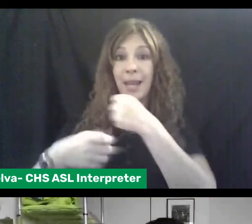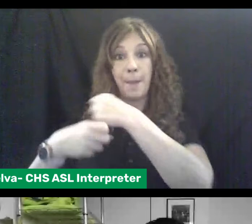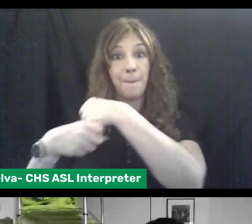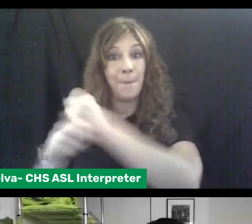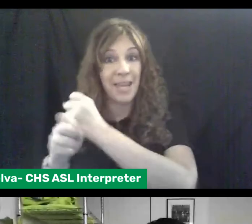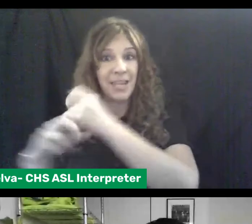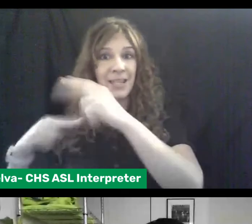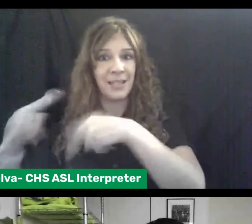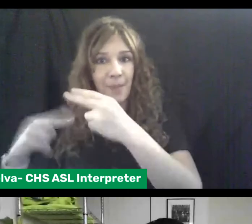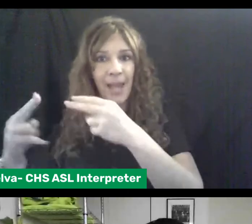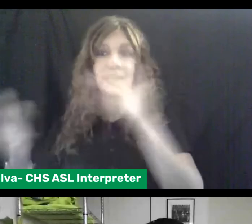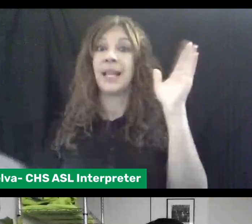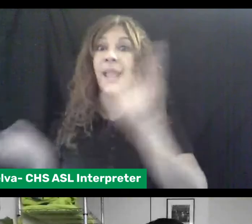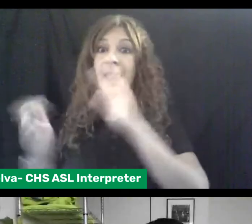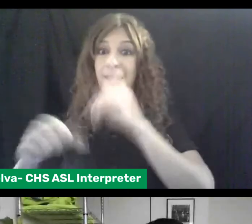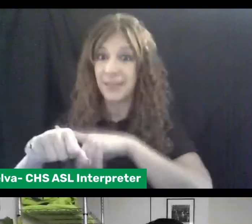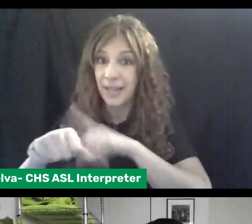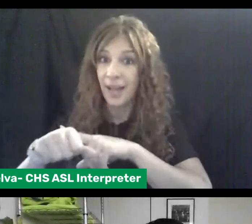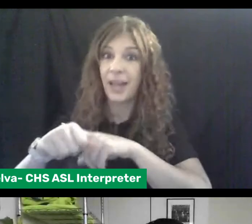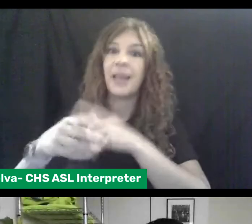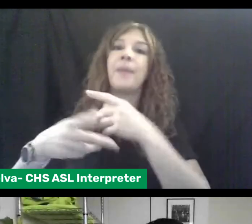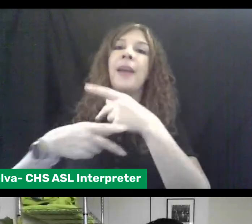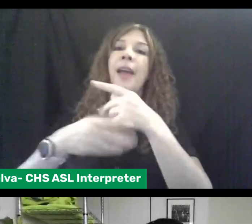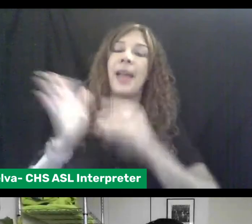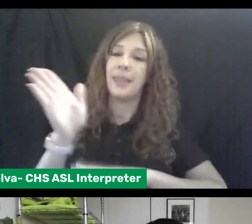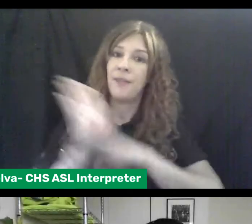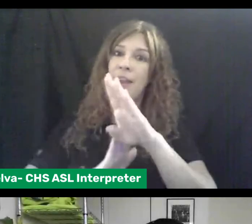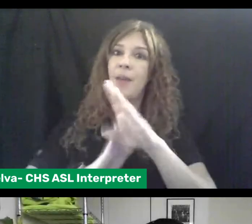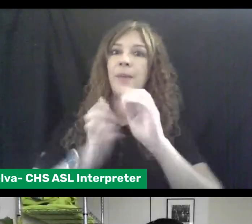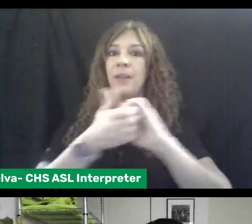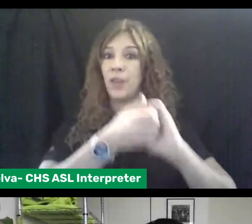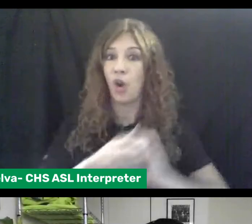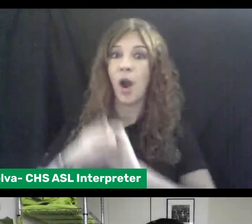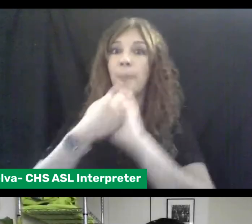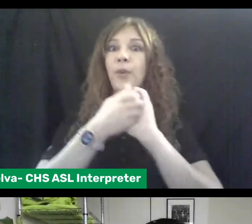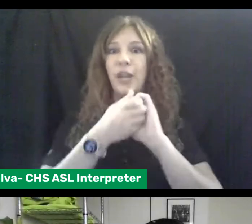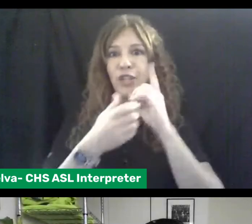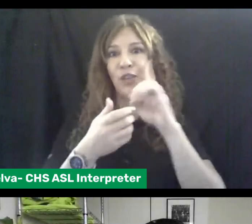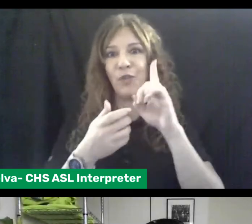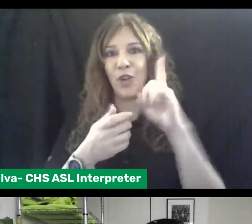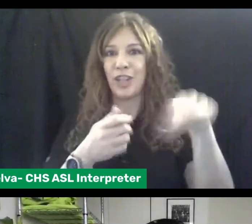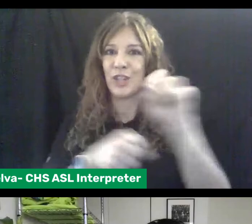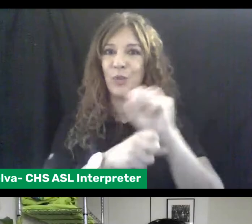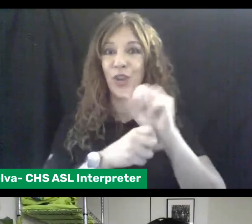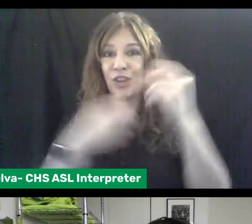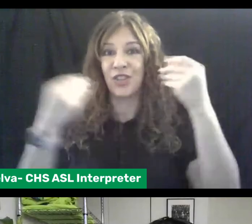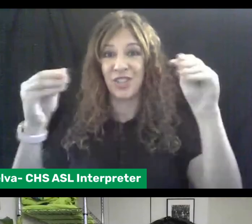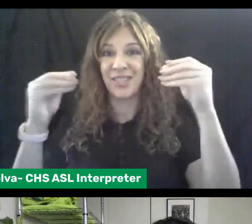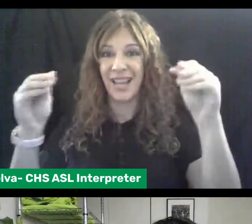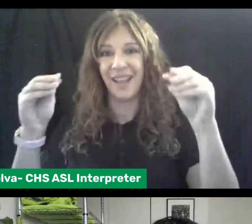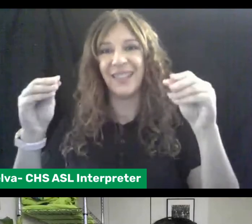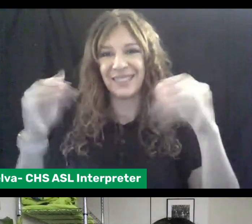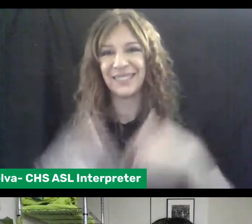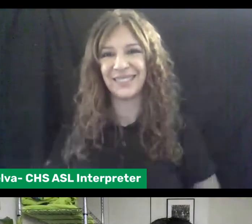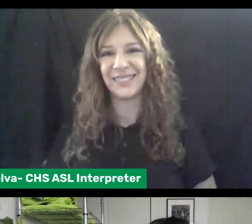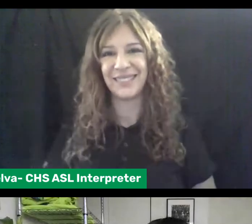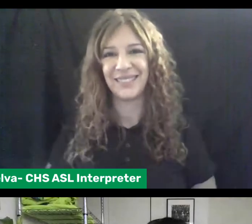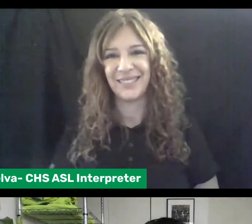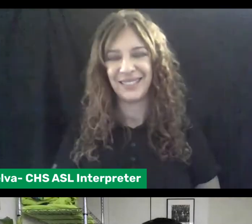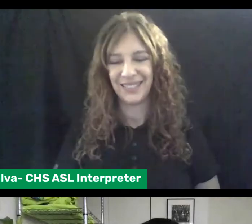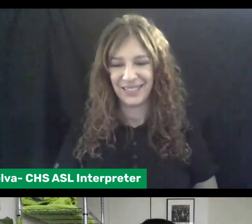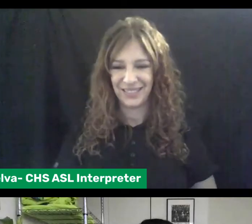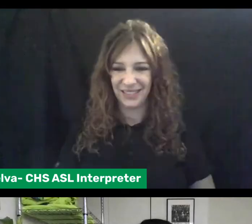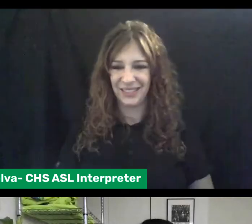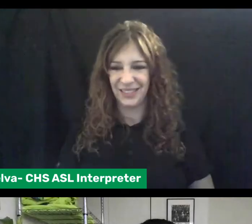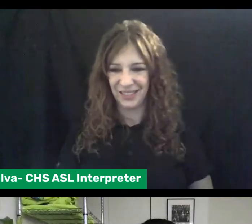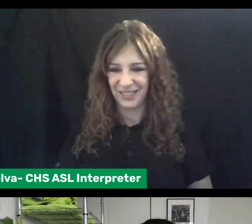también en el desarrollo de la cooperativa. Y esa es nuestra aportación a esto. And those